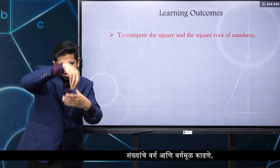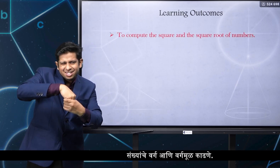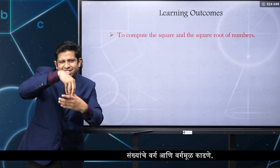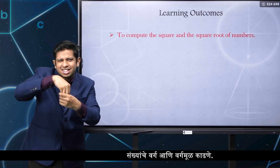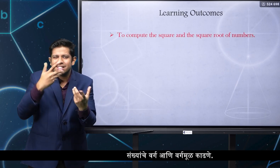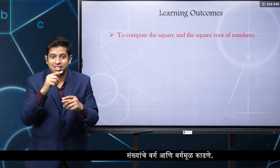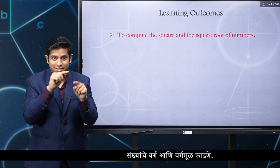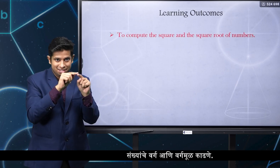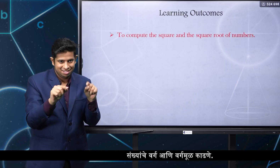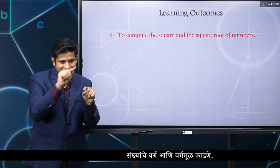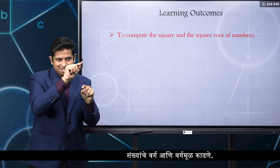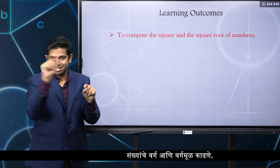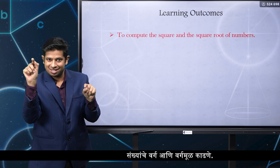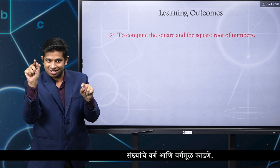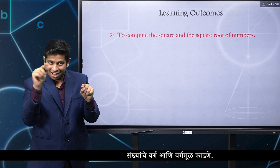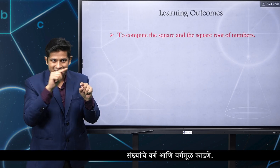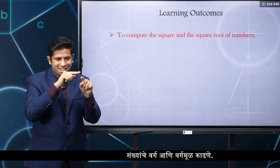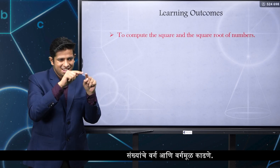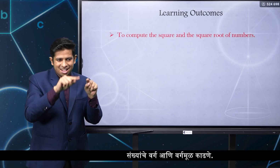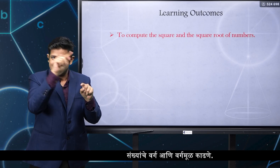संख्यांचे वर्ग आणि वर्गमूळ काढणे,